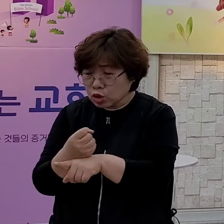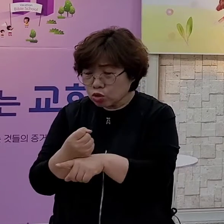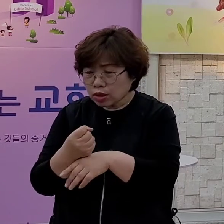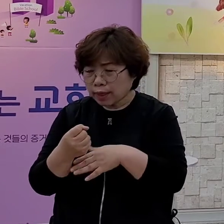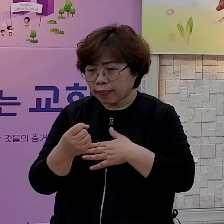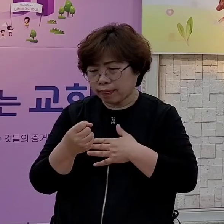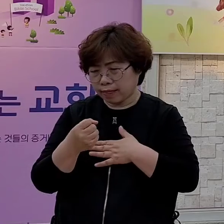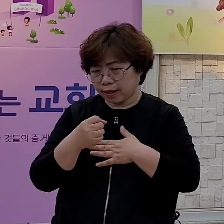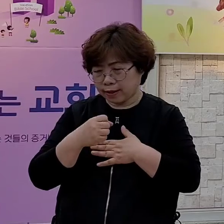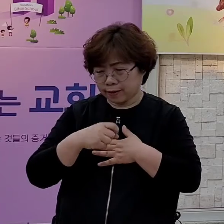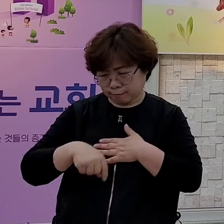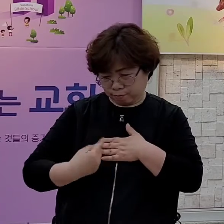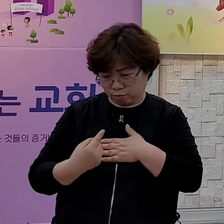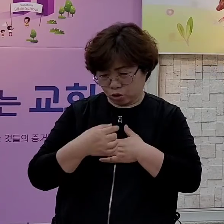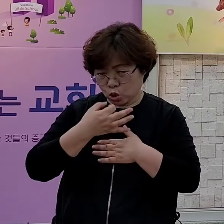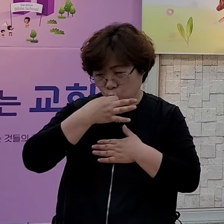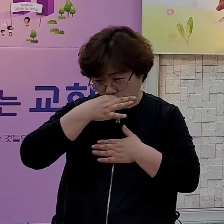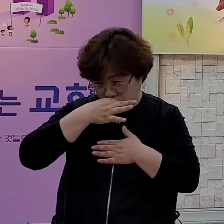때문이었다.